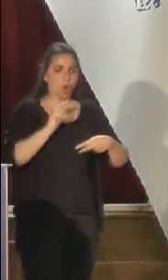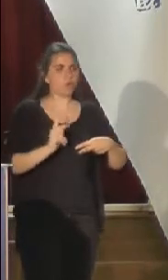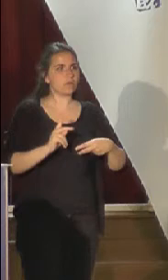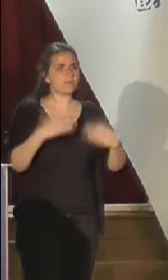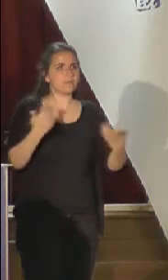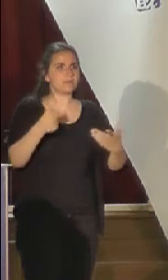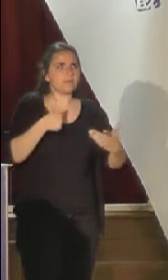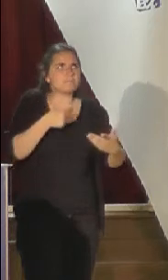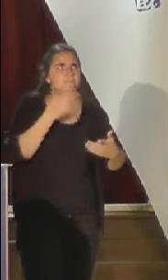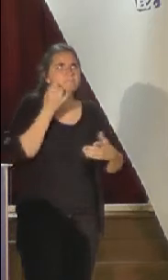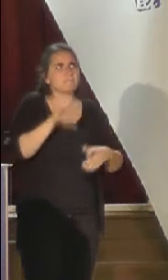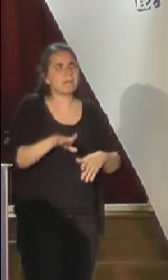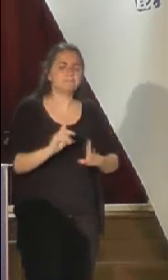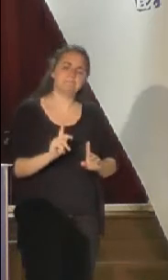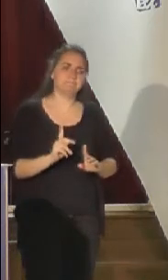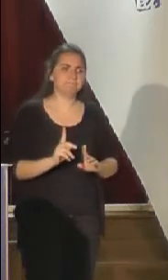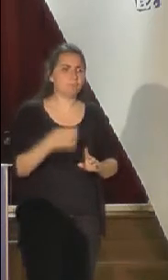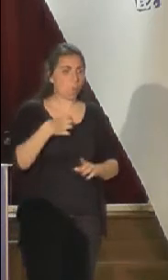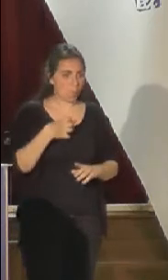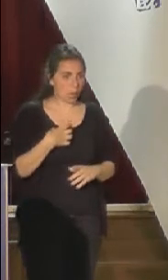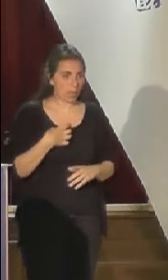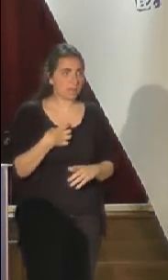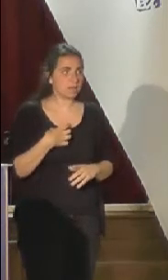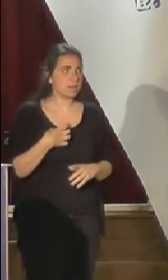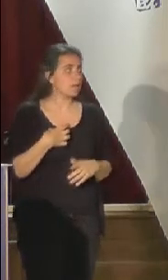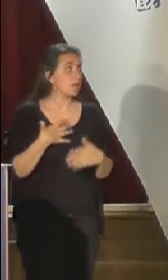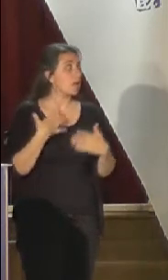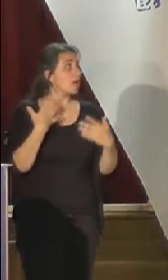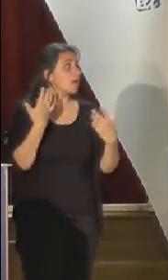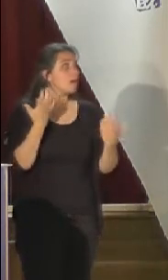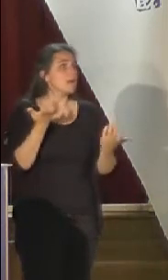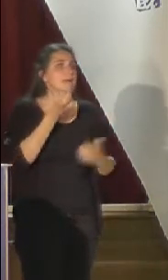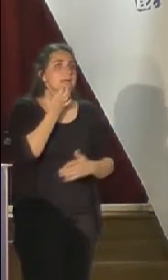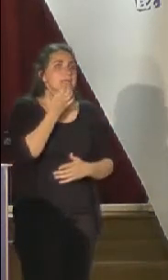Porque se os cidadáns non somos conscientes de que a condición de cidadán